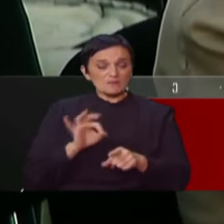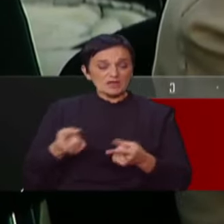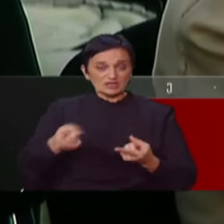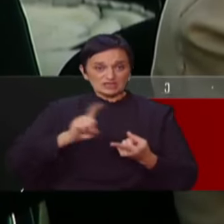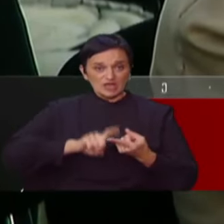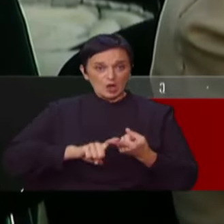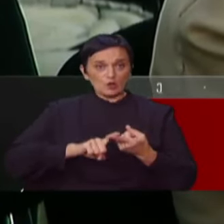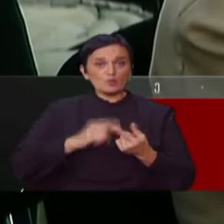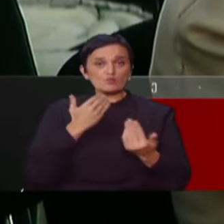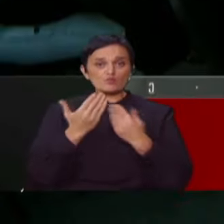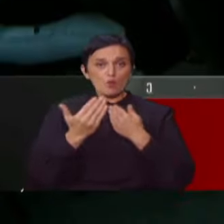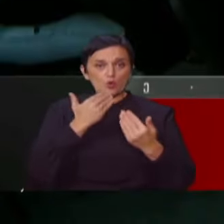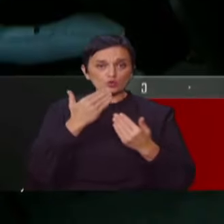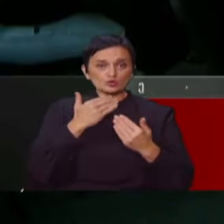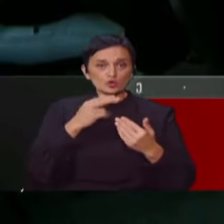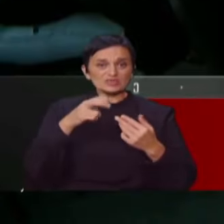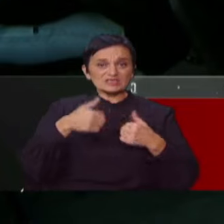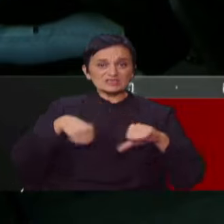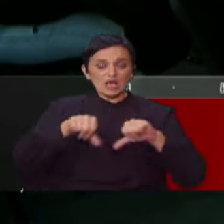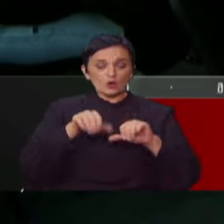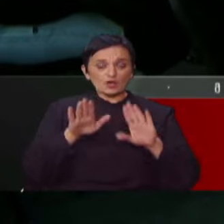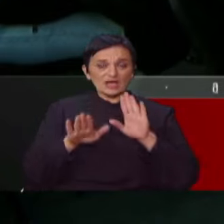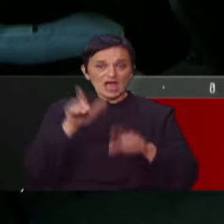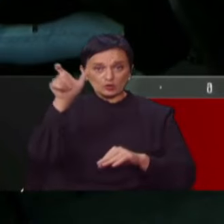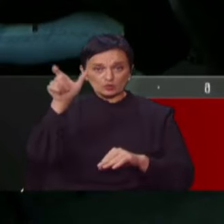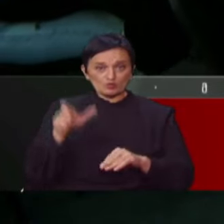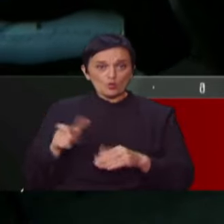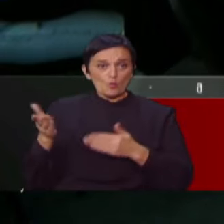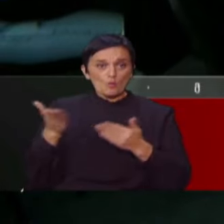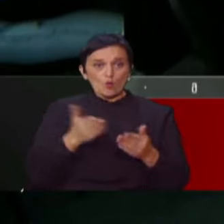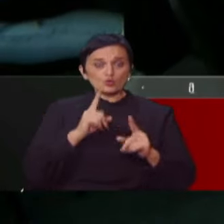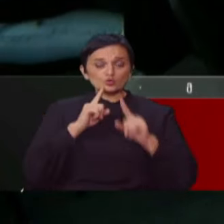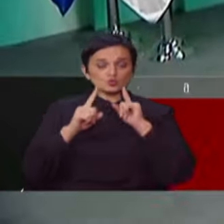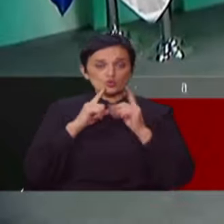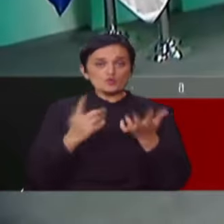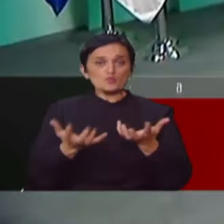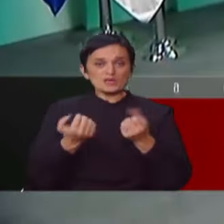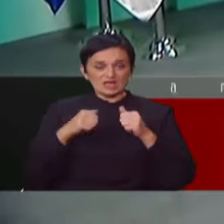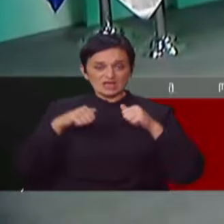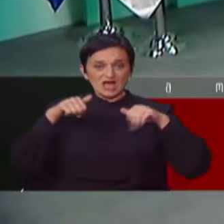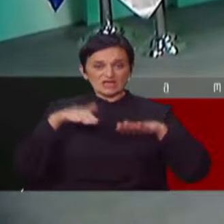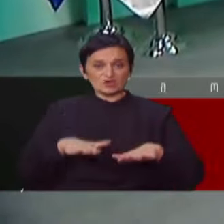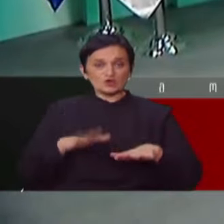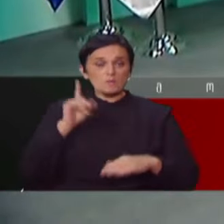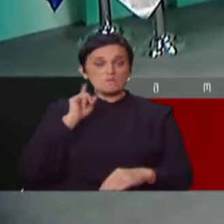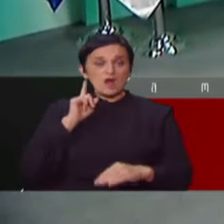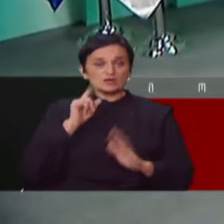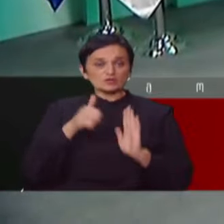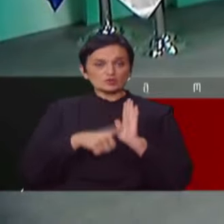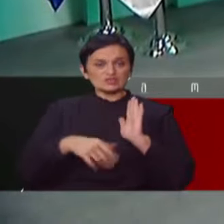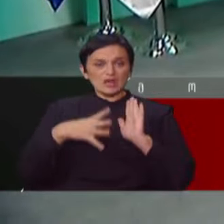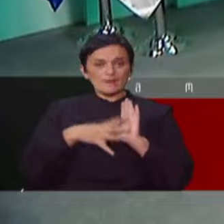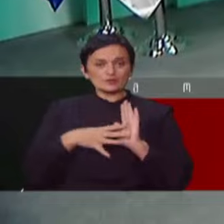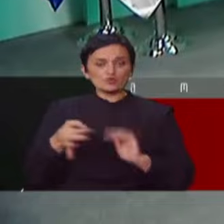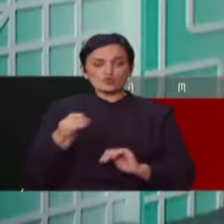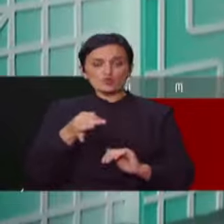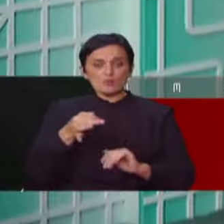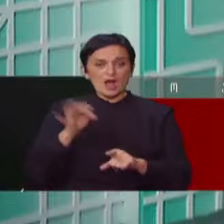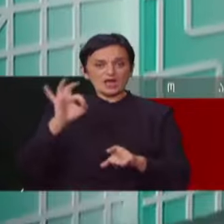დაკავშირებით მან მოუწოდა საალკო კომისიის ხელმძღვანელს, რომ მოიწვიოს სხდომა და მიიღოს გადაწყვეტილება მარნეულის 79